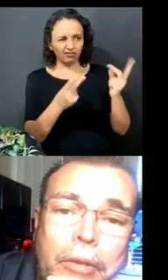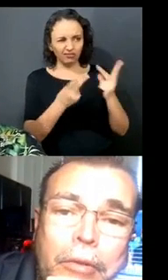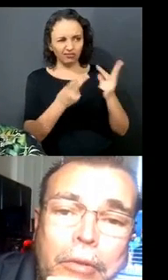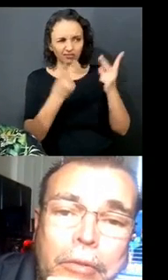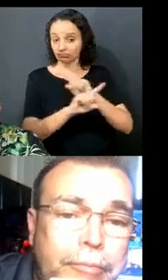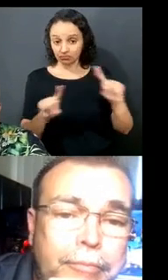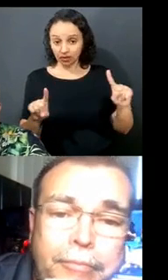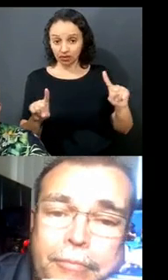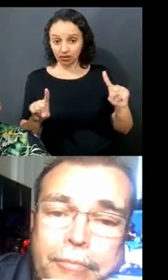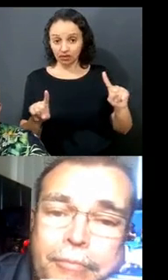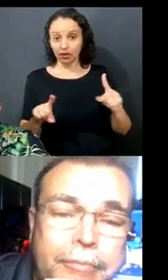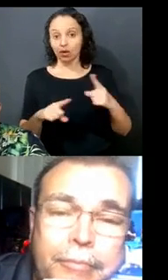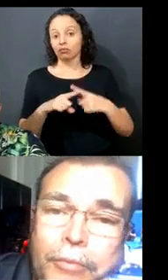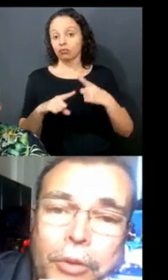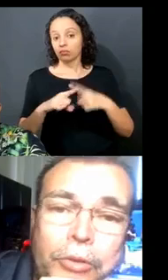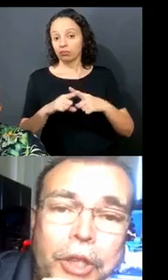amigo,